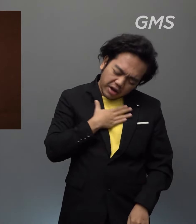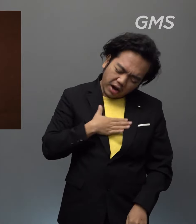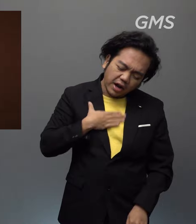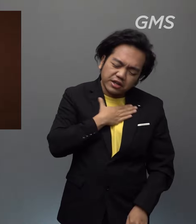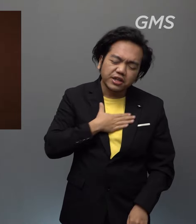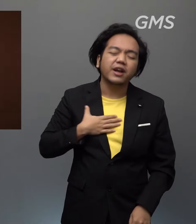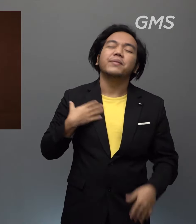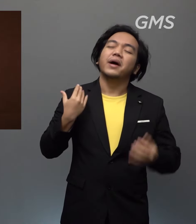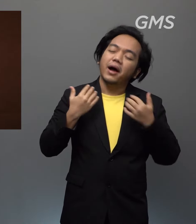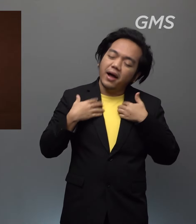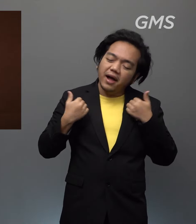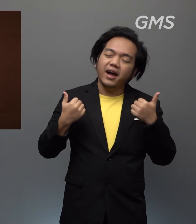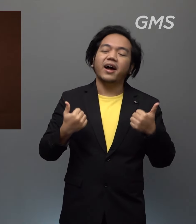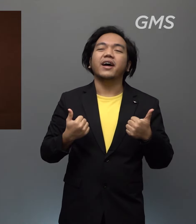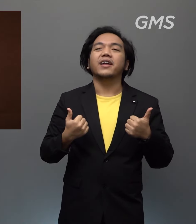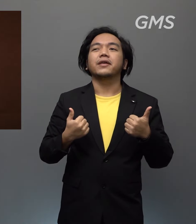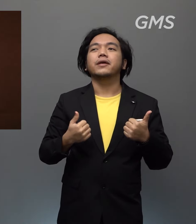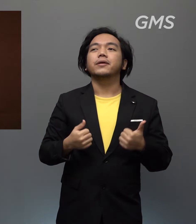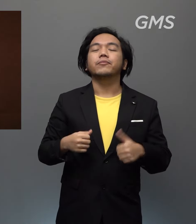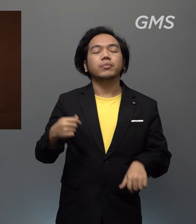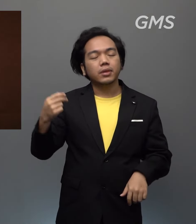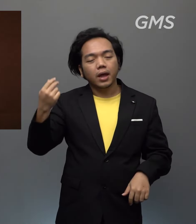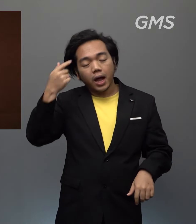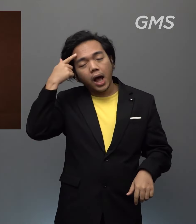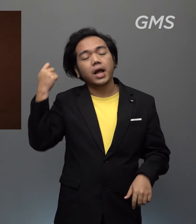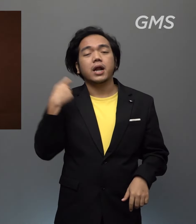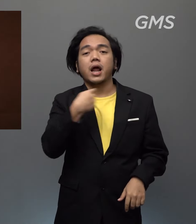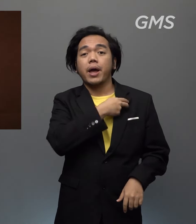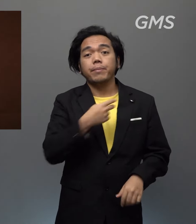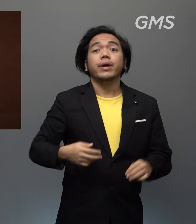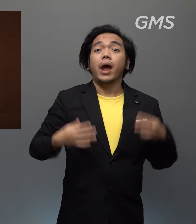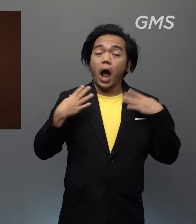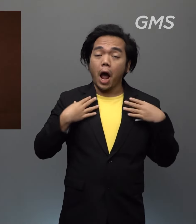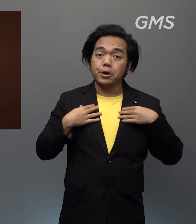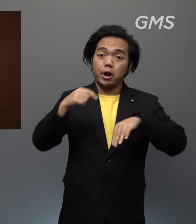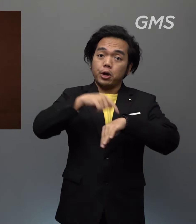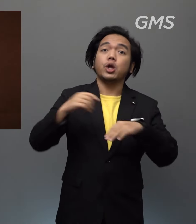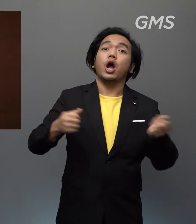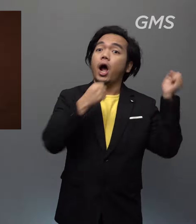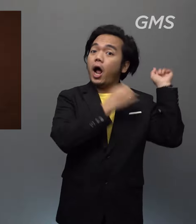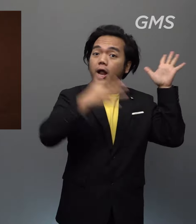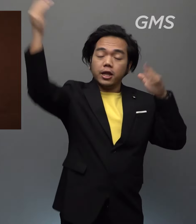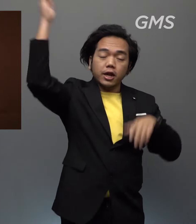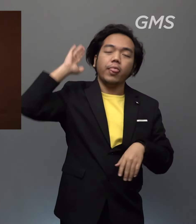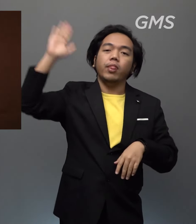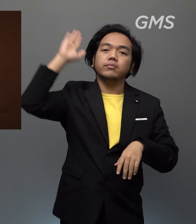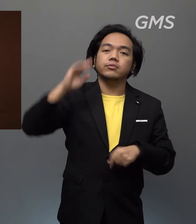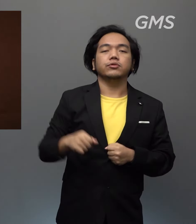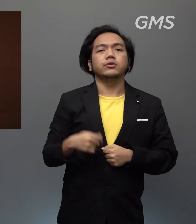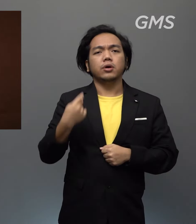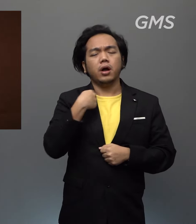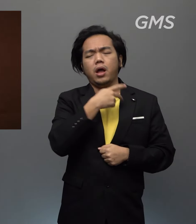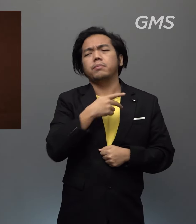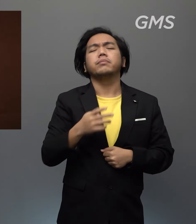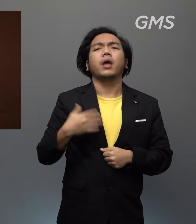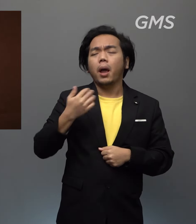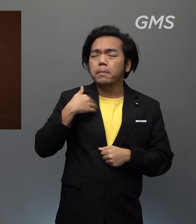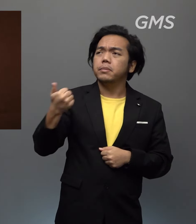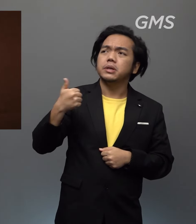bisa bersandar. Dan karena kami tahu di dalam hadirat-Mu kami bisa datang dengan segala keberadaan